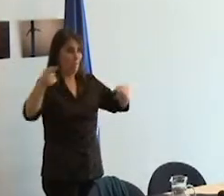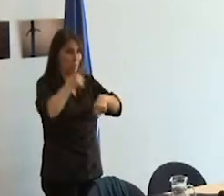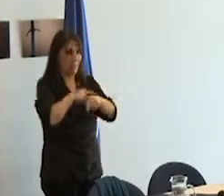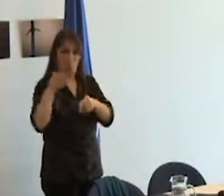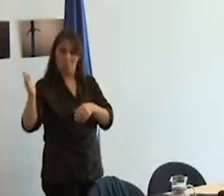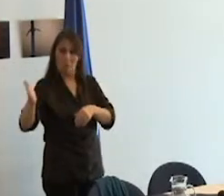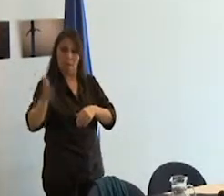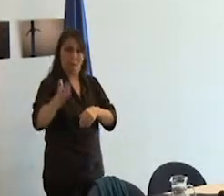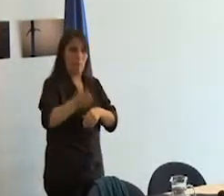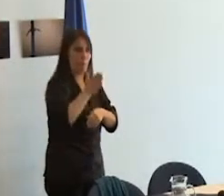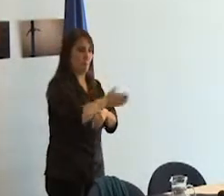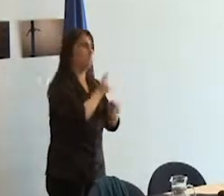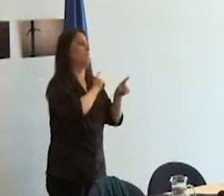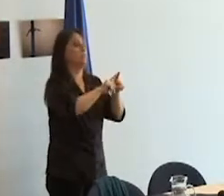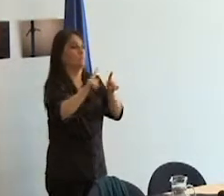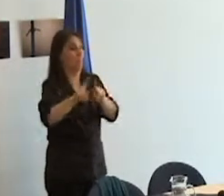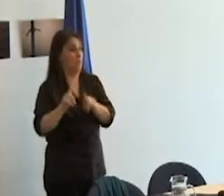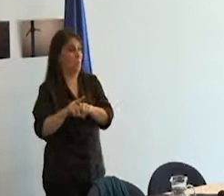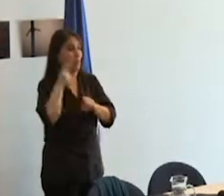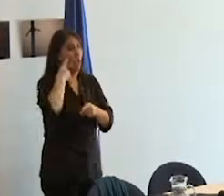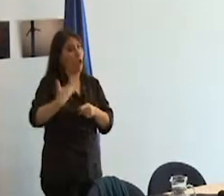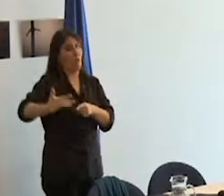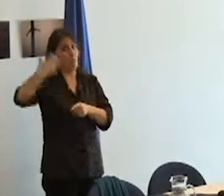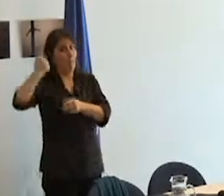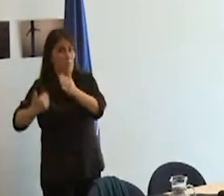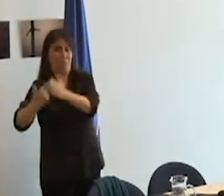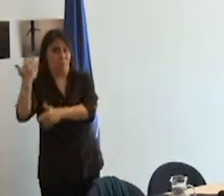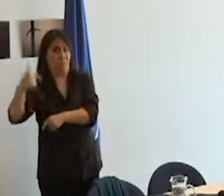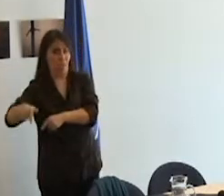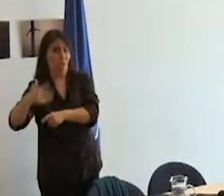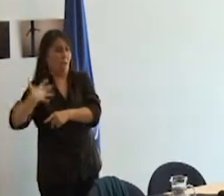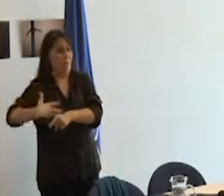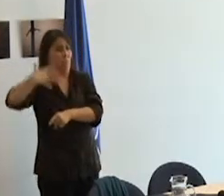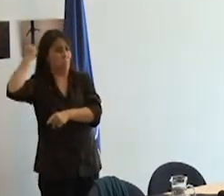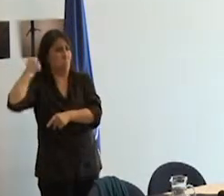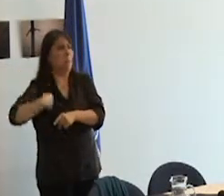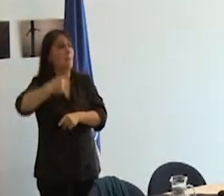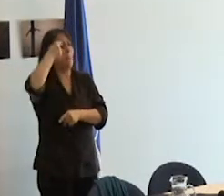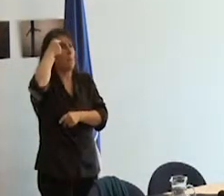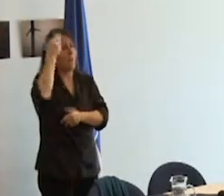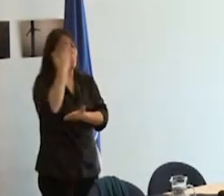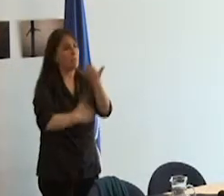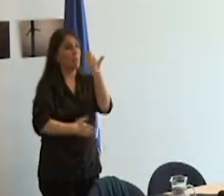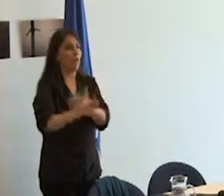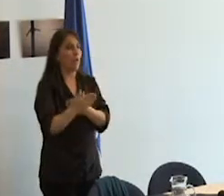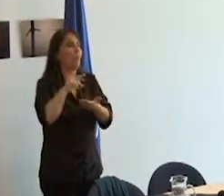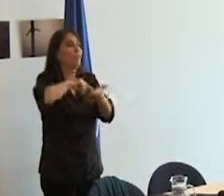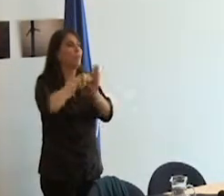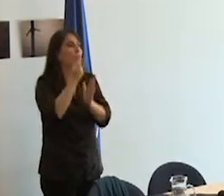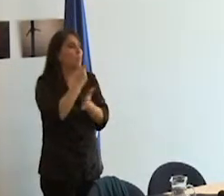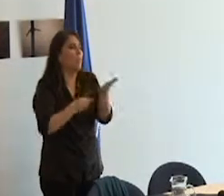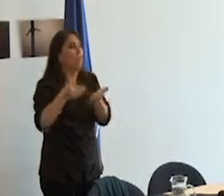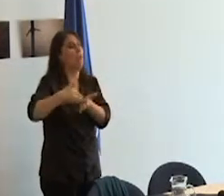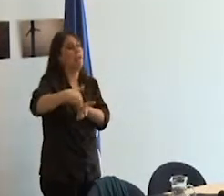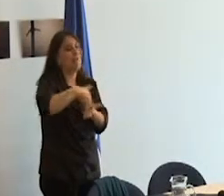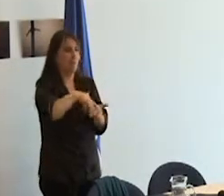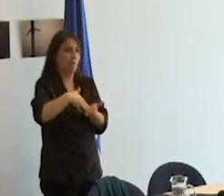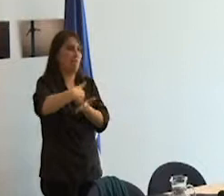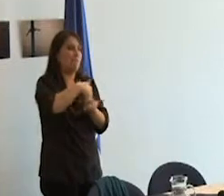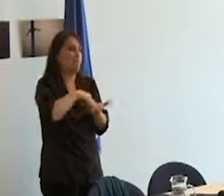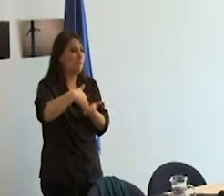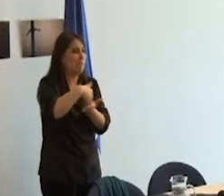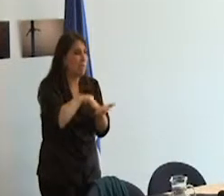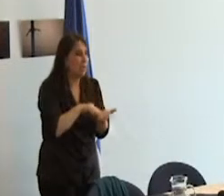de referencia. Así, en la antigüedad fue entendida como sinónimo de debilidad, lo que determinaba que